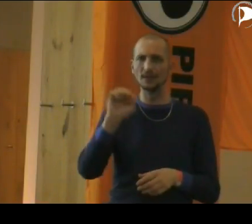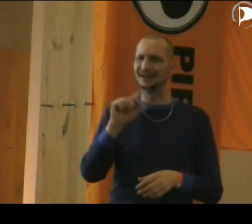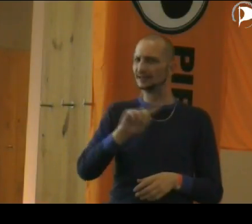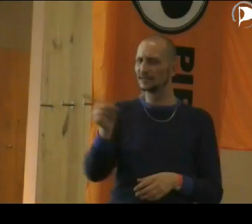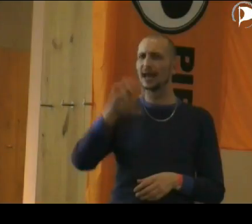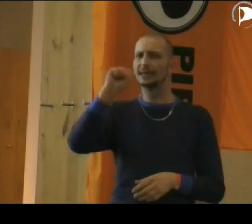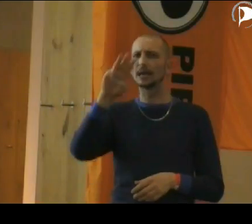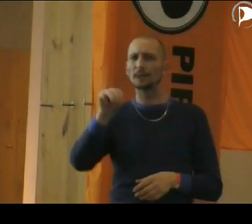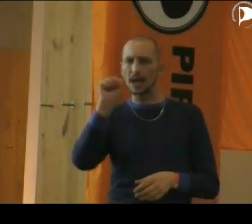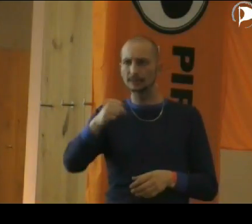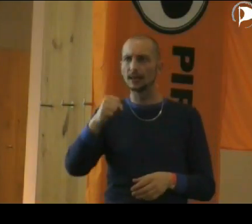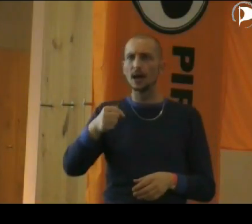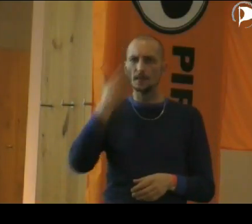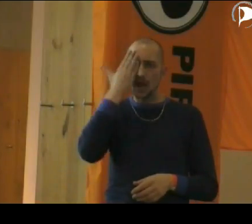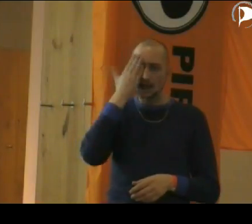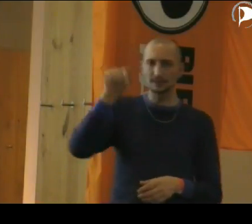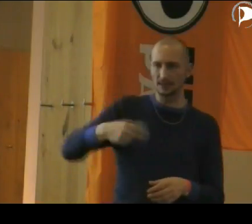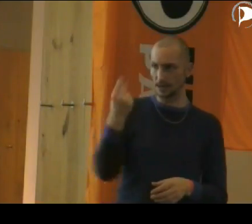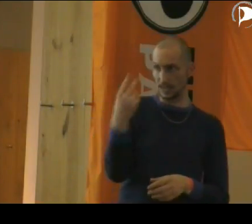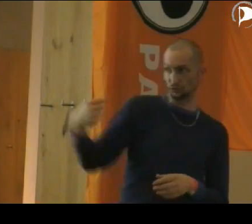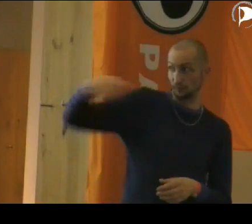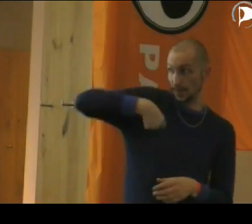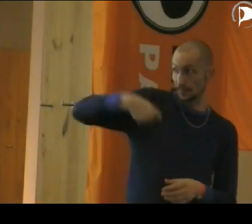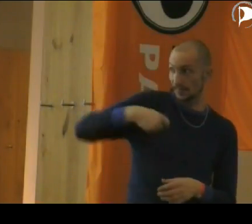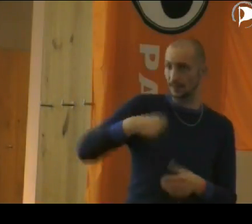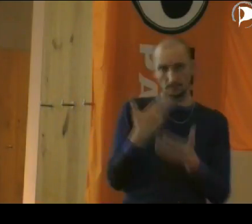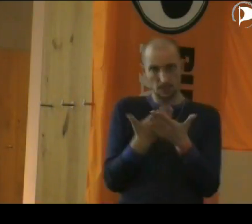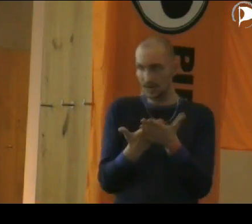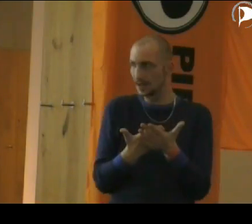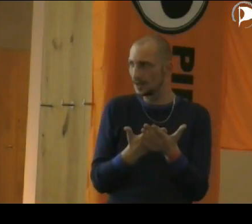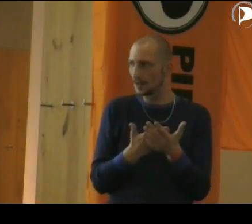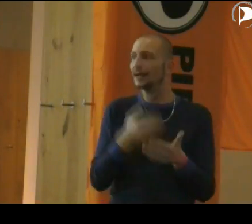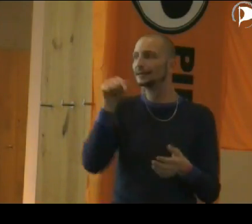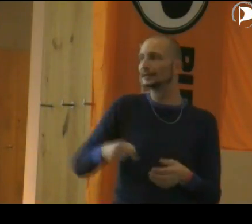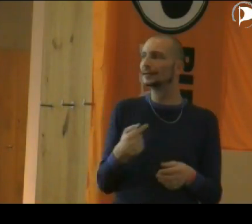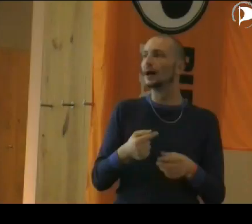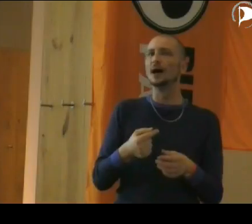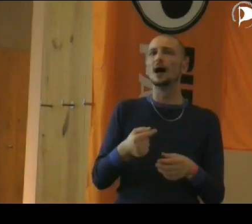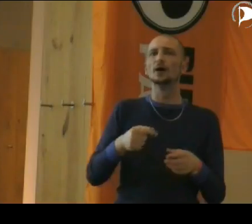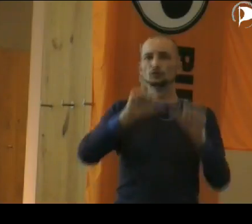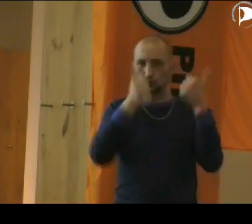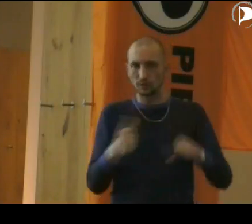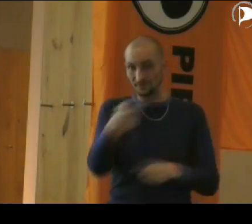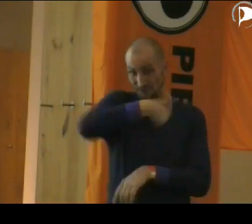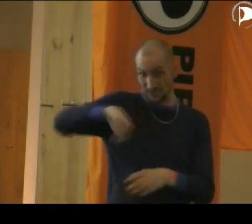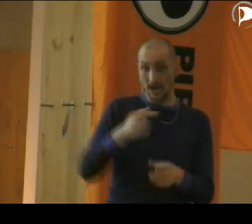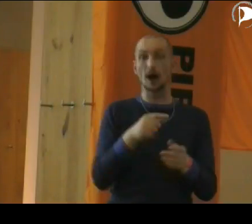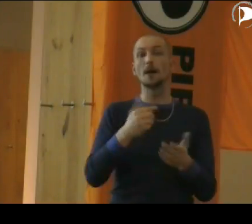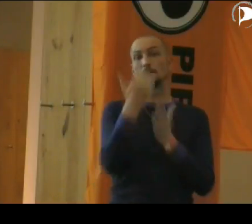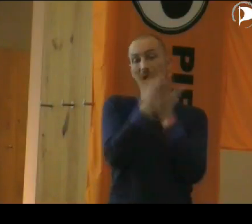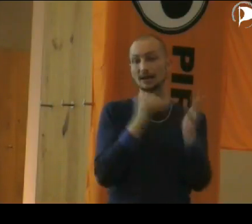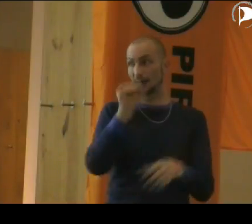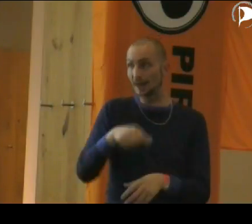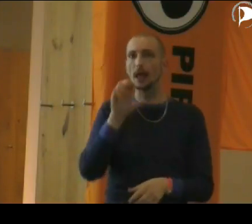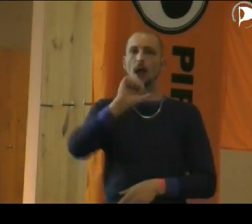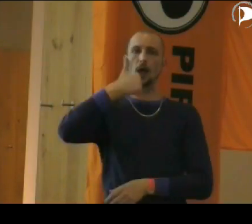terminplan und es kommen einige termine ausgangspunkt für jede trägt und mit ihm der einfall können also zum beispiel mich erst ein spiel von